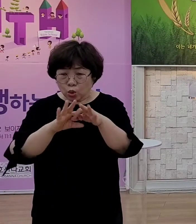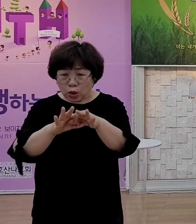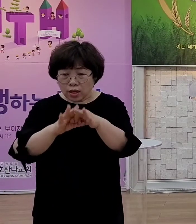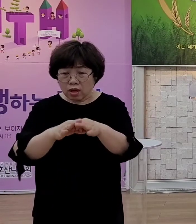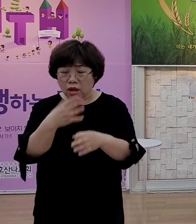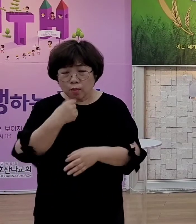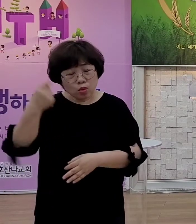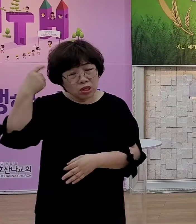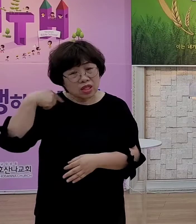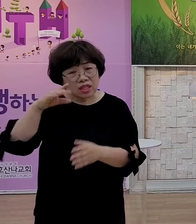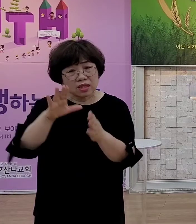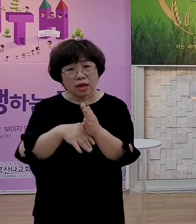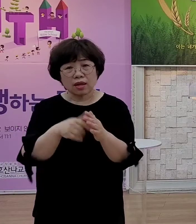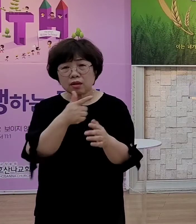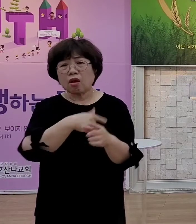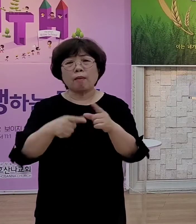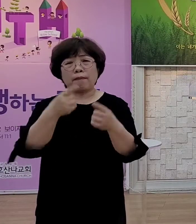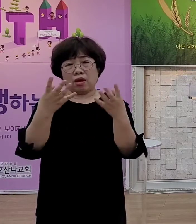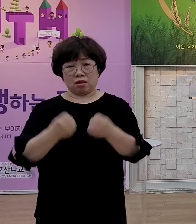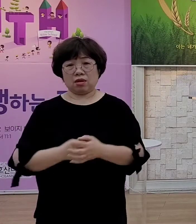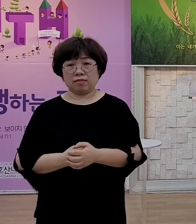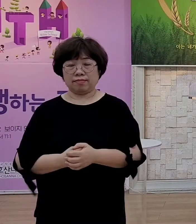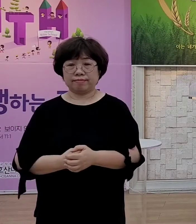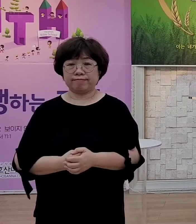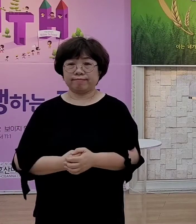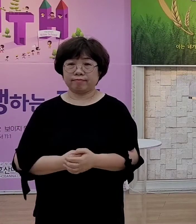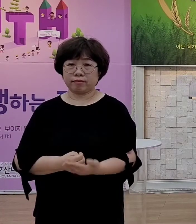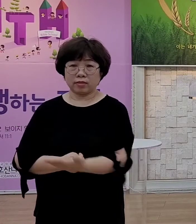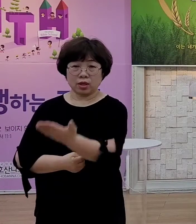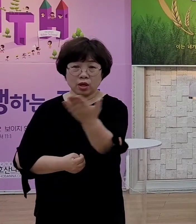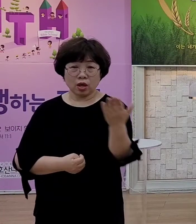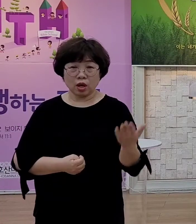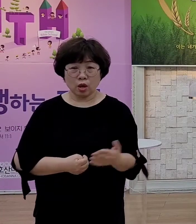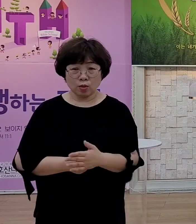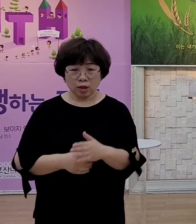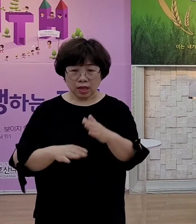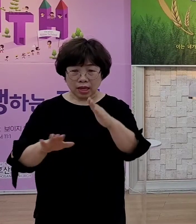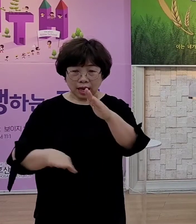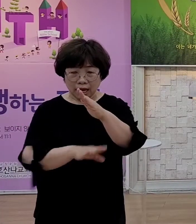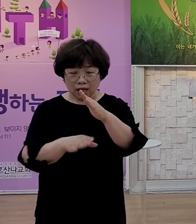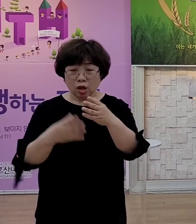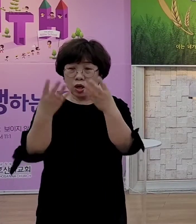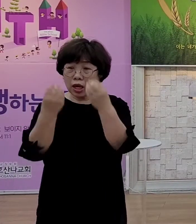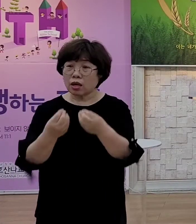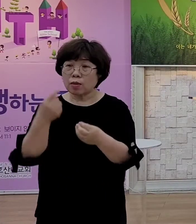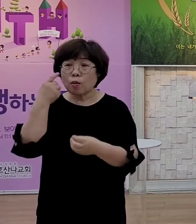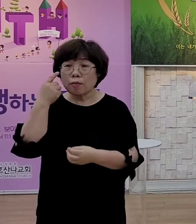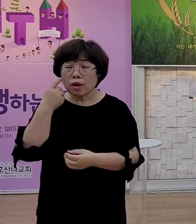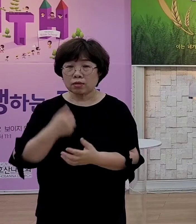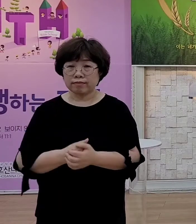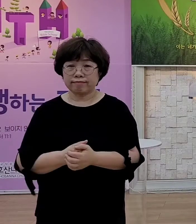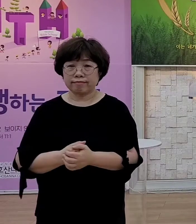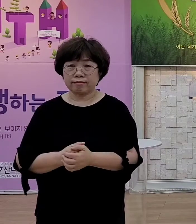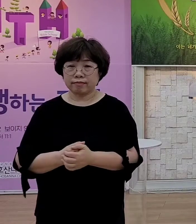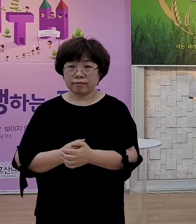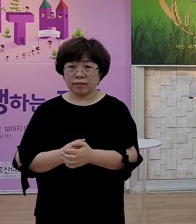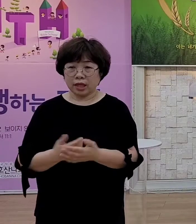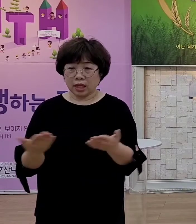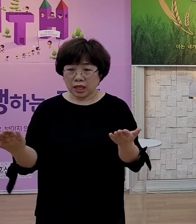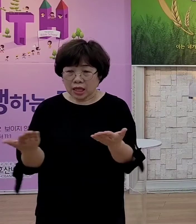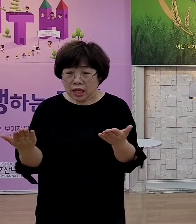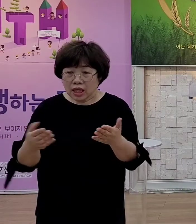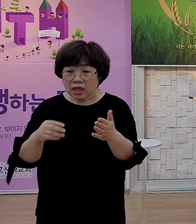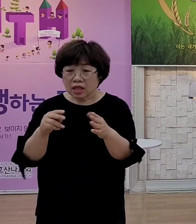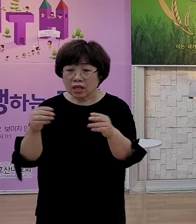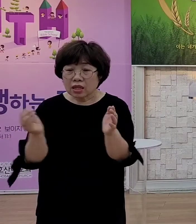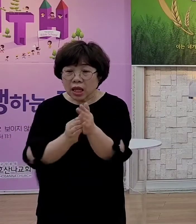느껴요. 뭐 크게 보지 말고 여러분 가정의 일을 한번 생각해 보세요. 직장을 마치고